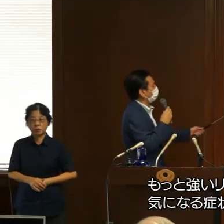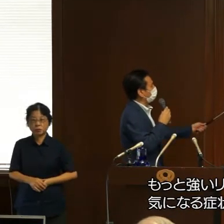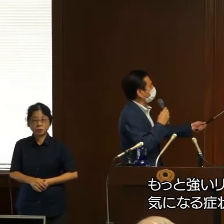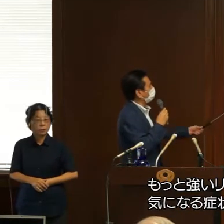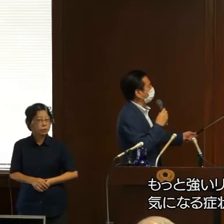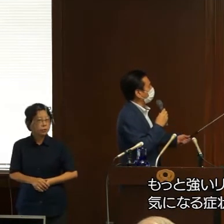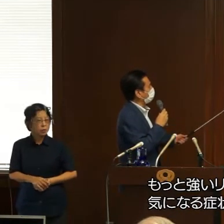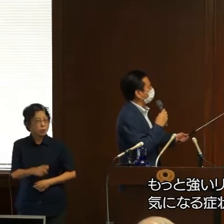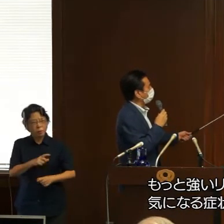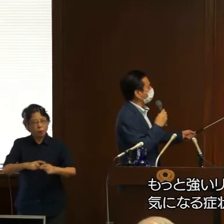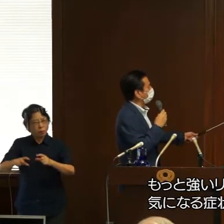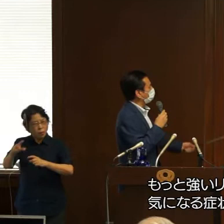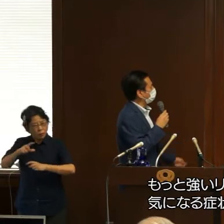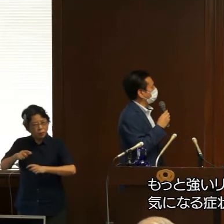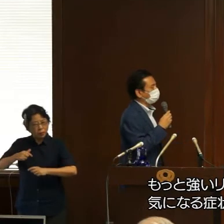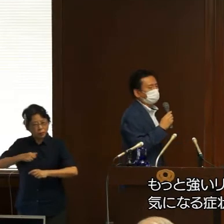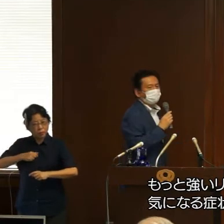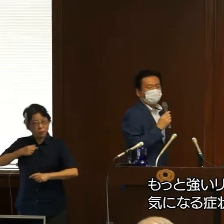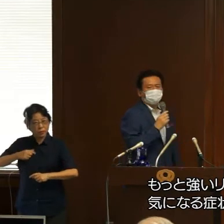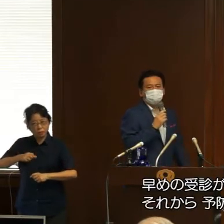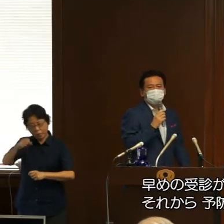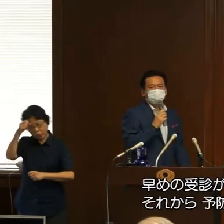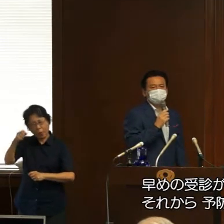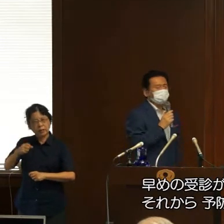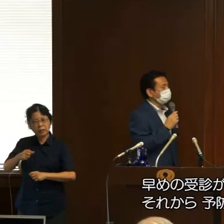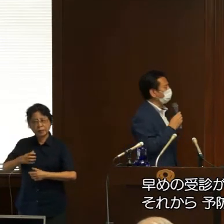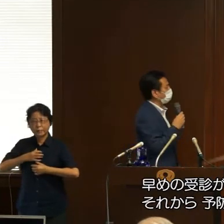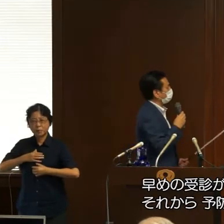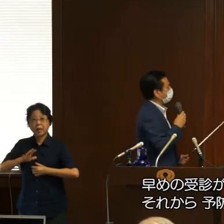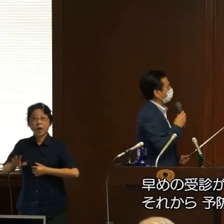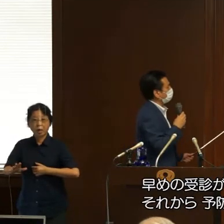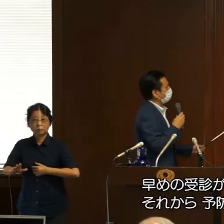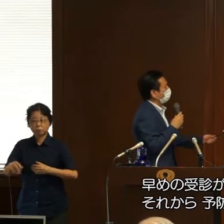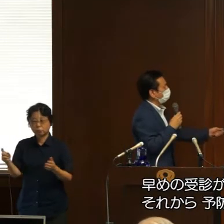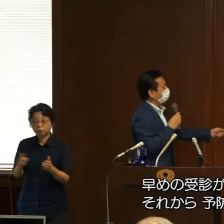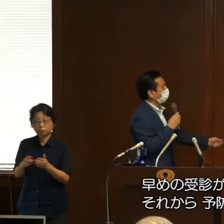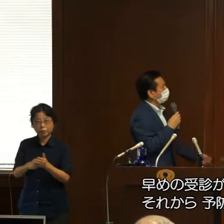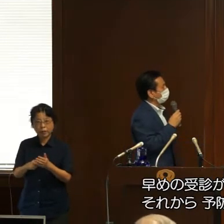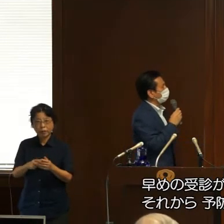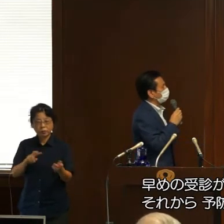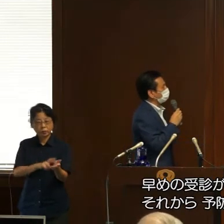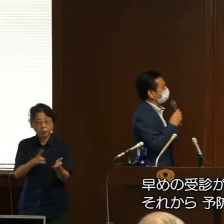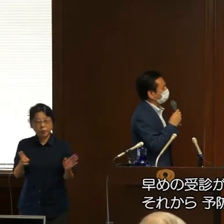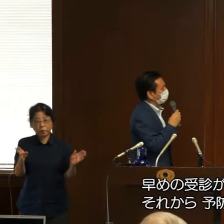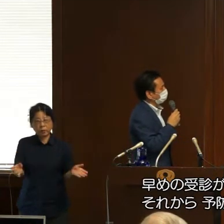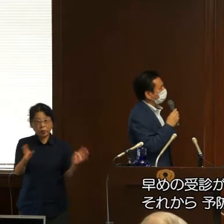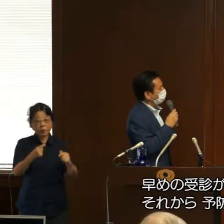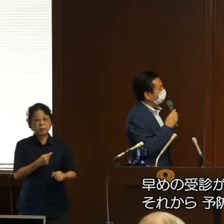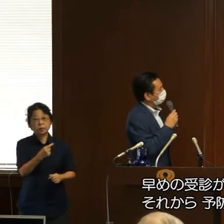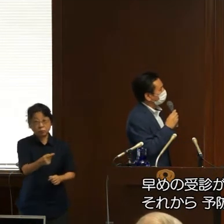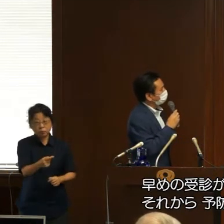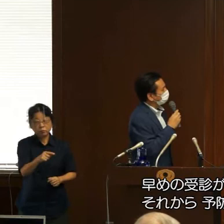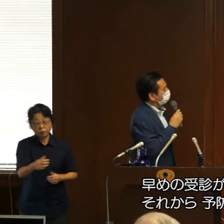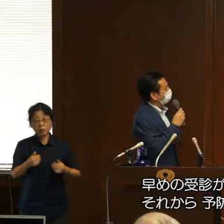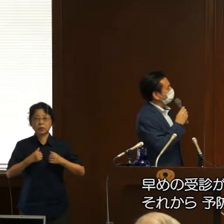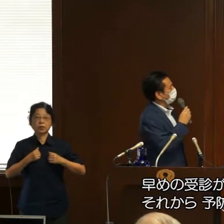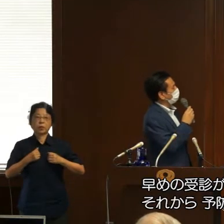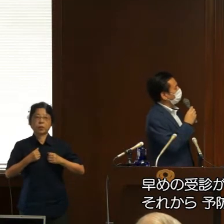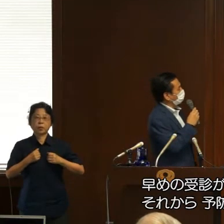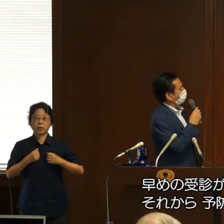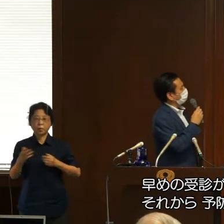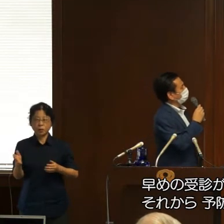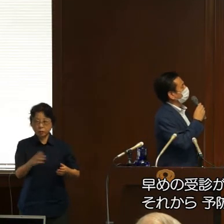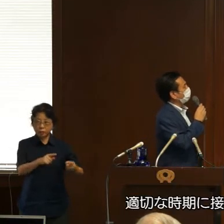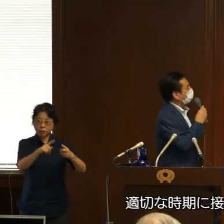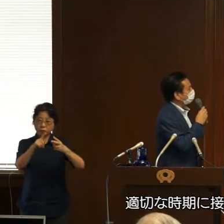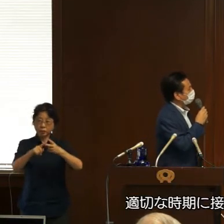いリスクもありますから、気になる症状がある場合には早めの受診が必要です。それから予防接種につきましても